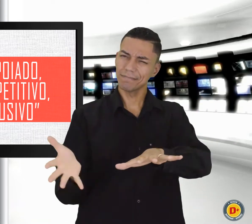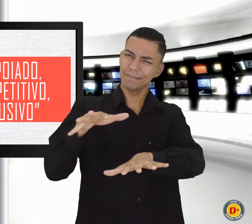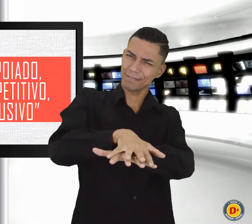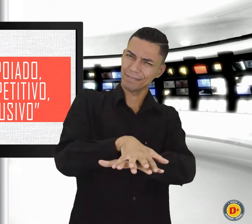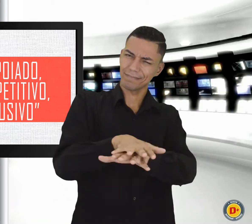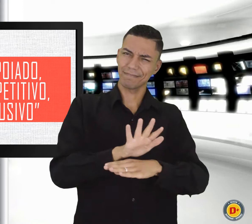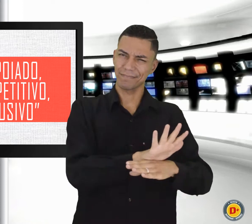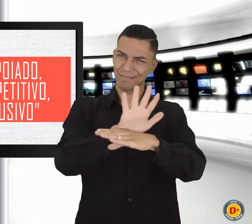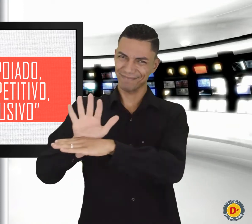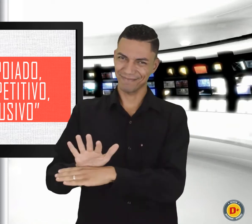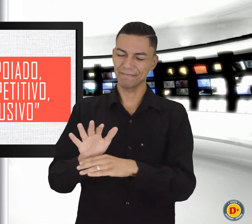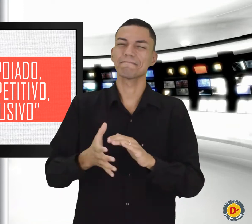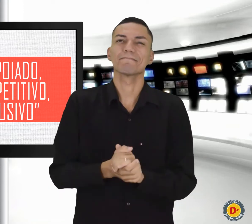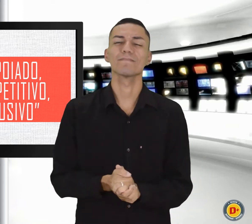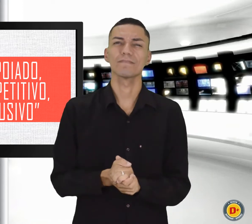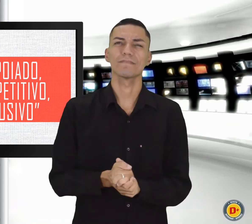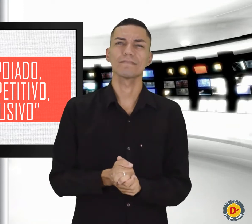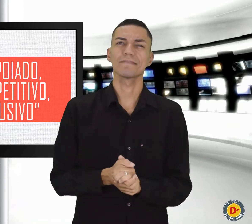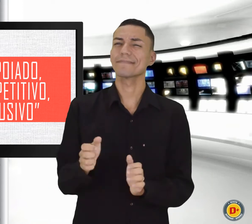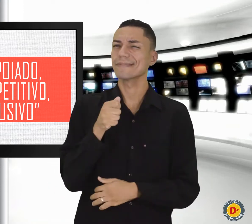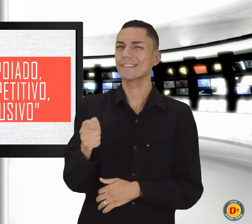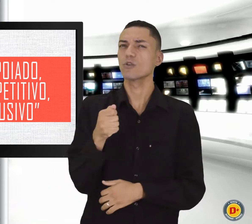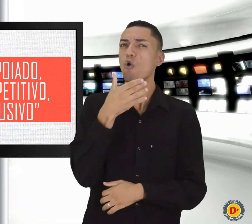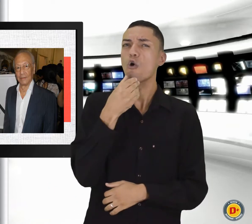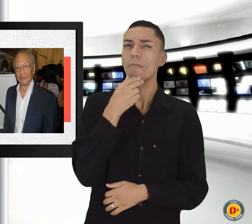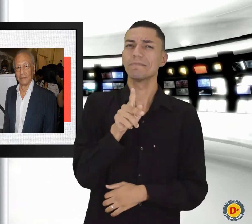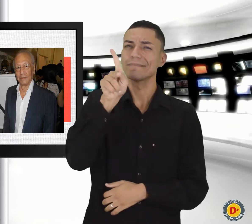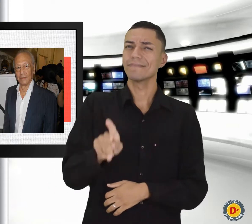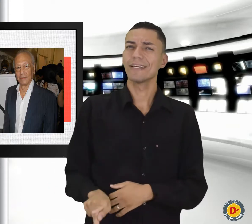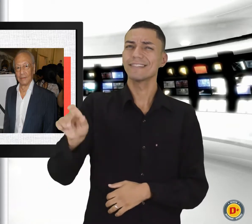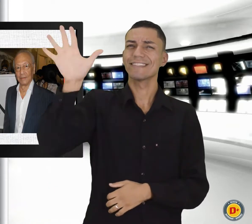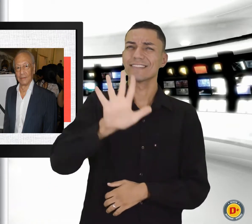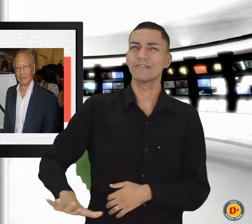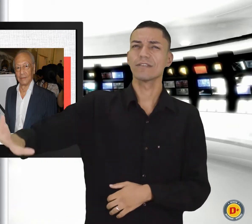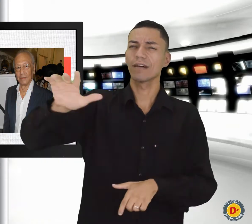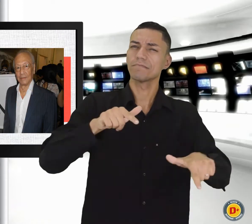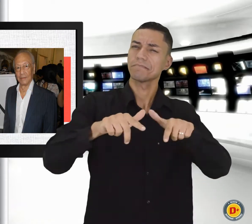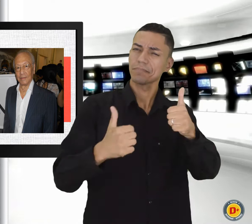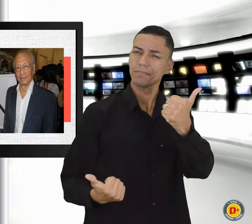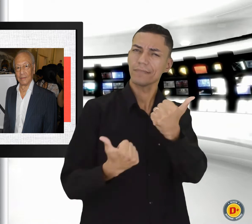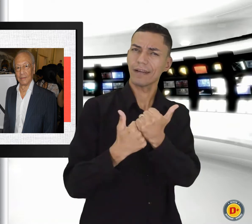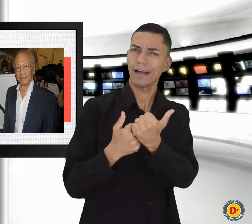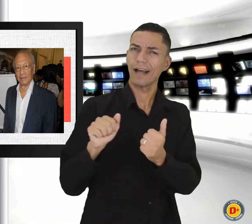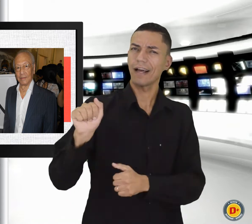e inclusivo. O presidente da Associação Nacional do Emprego Apoiado,